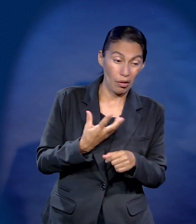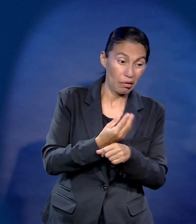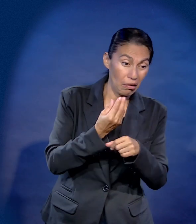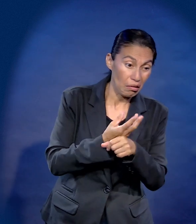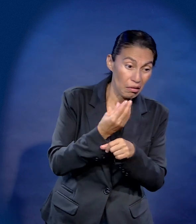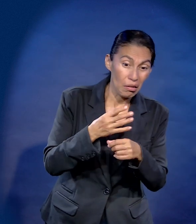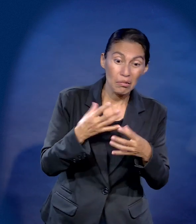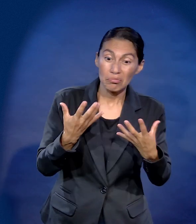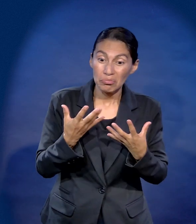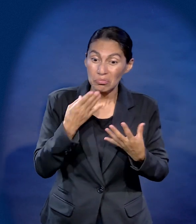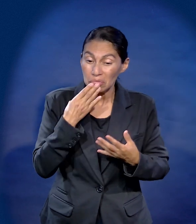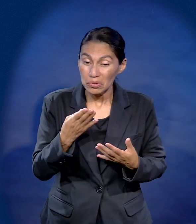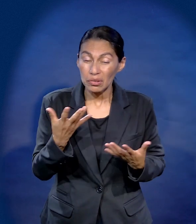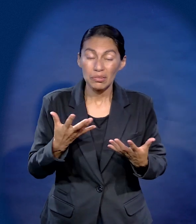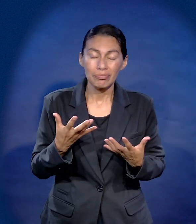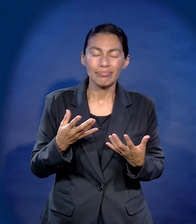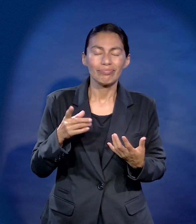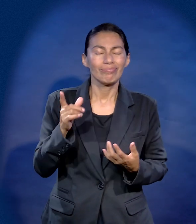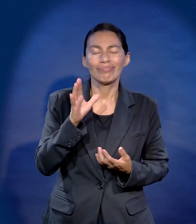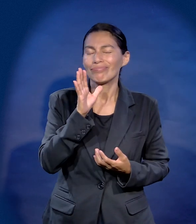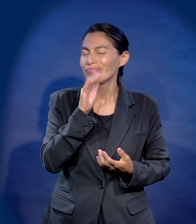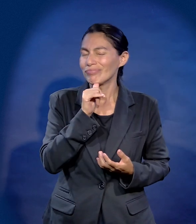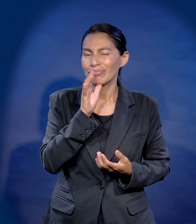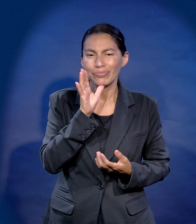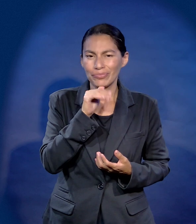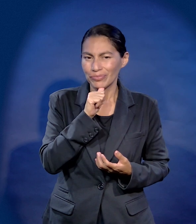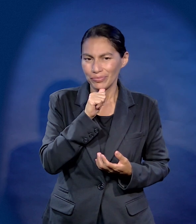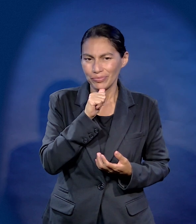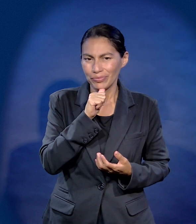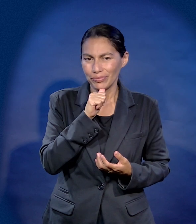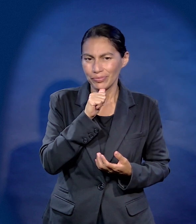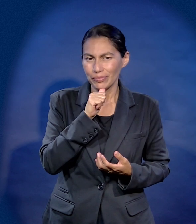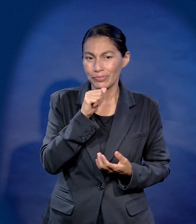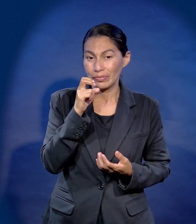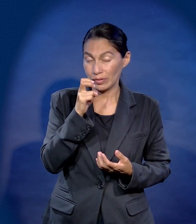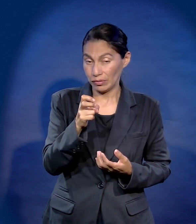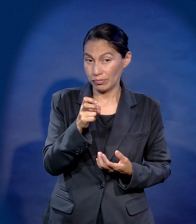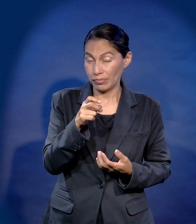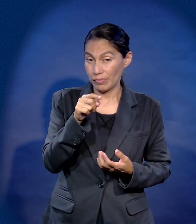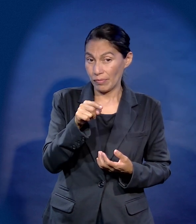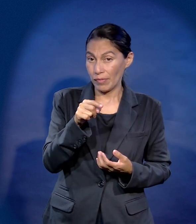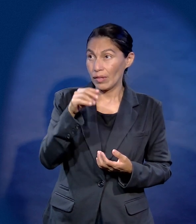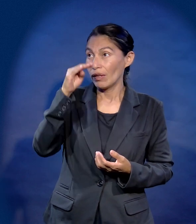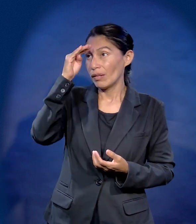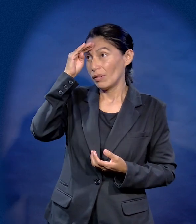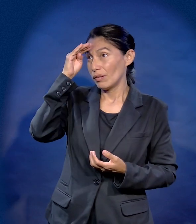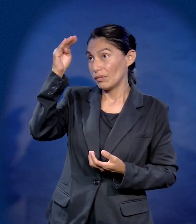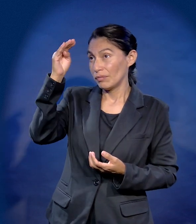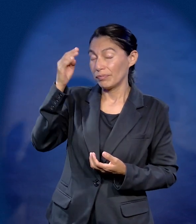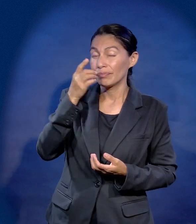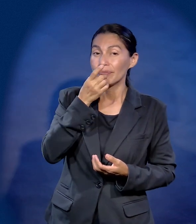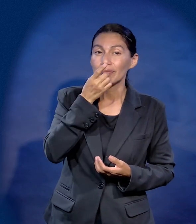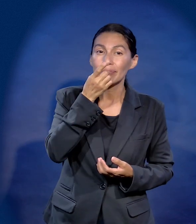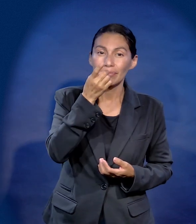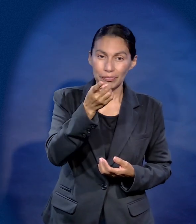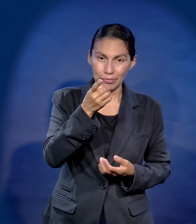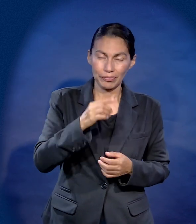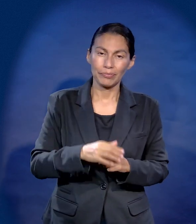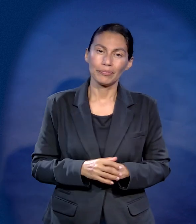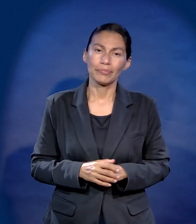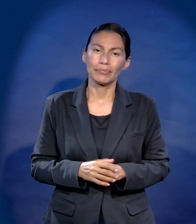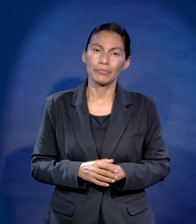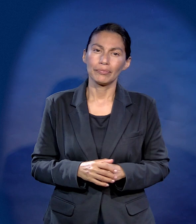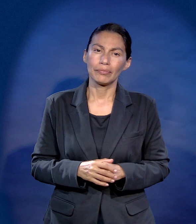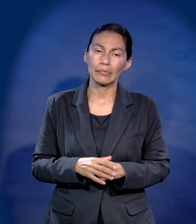tratando de arreglar algo que nunca podremos solucionar. Y es aquí donde entra la invitación del Señor.